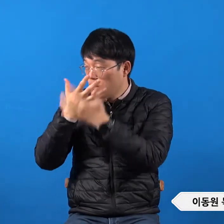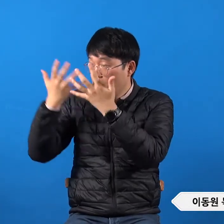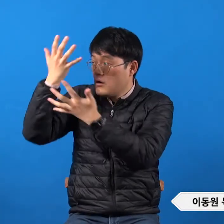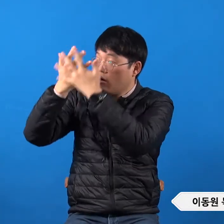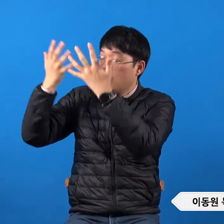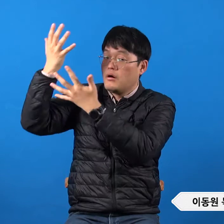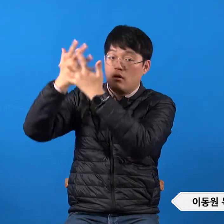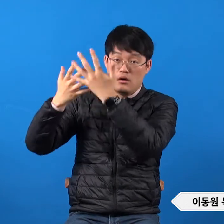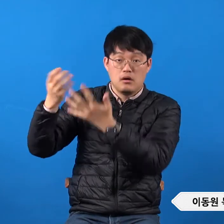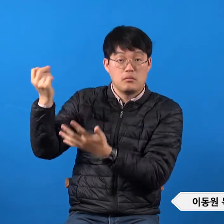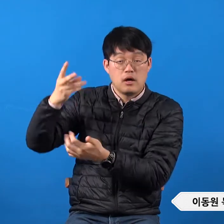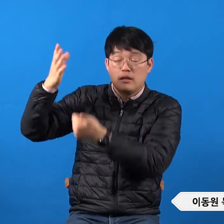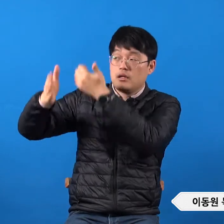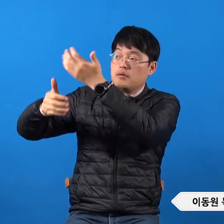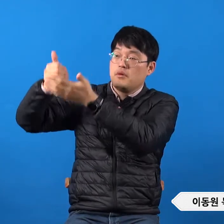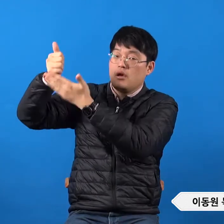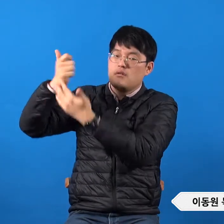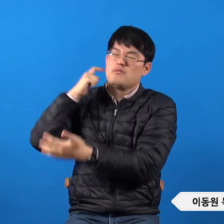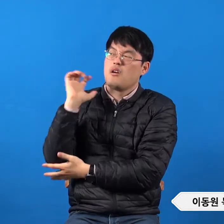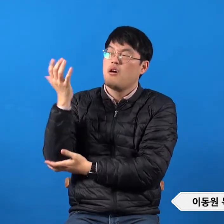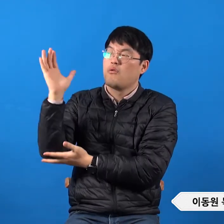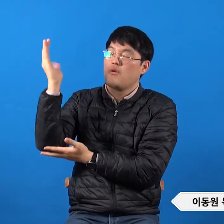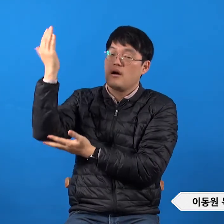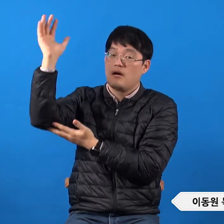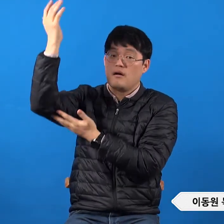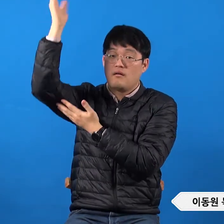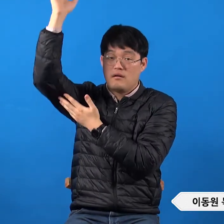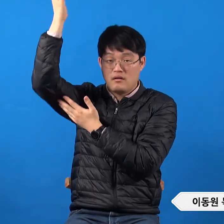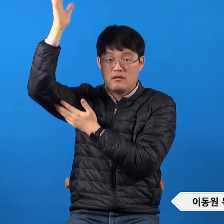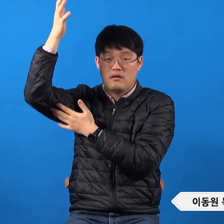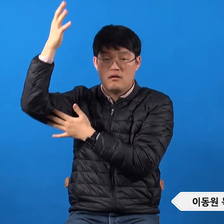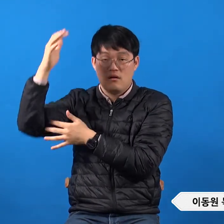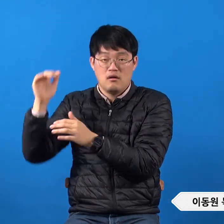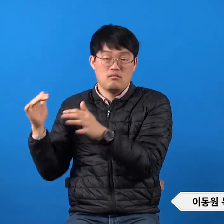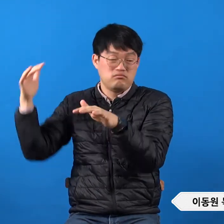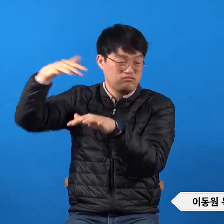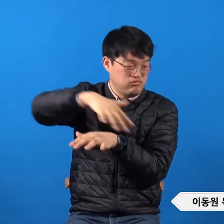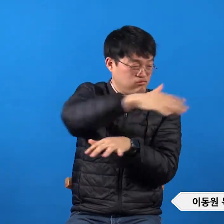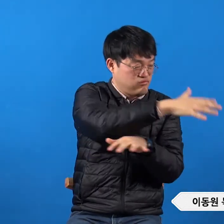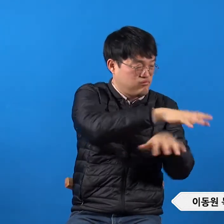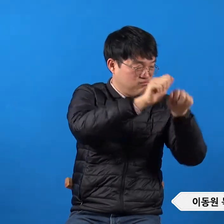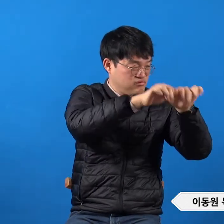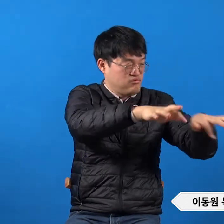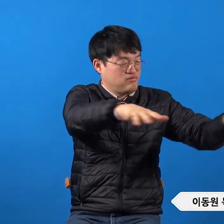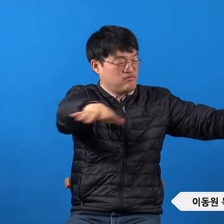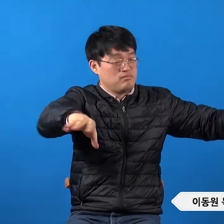환상이에요? 하나님의 영광, 하나님의 영광.